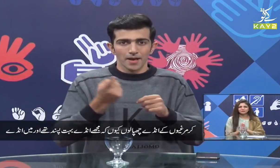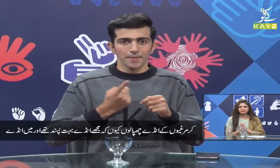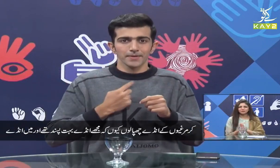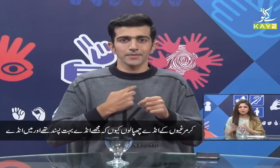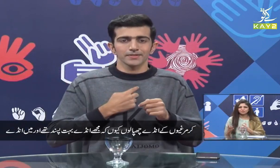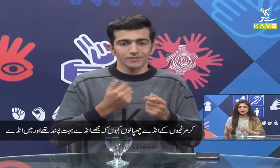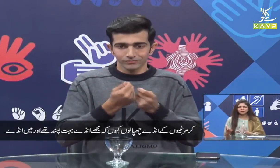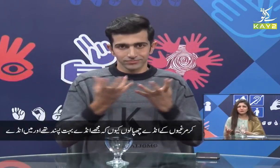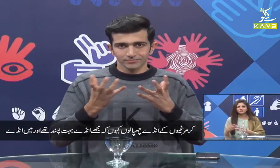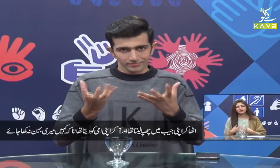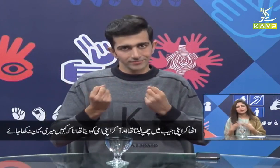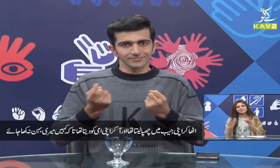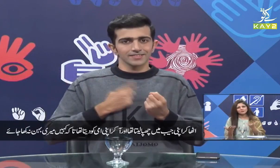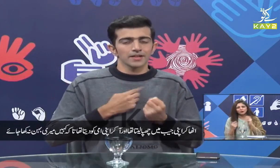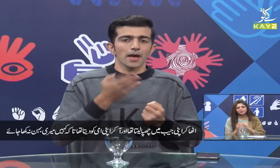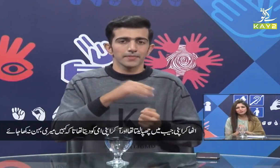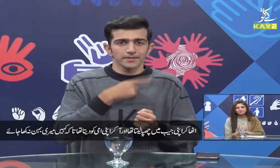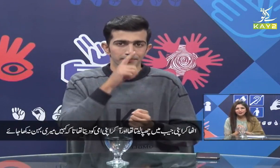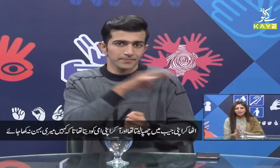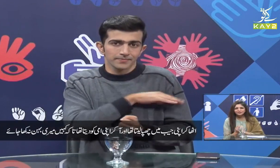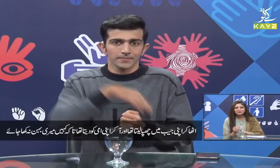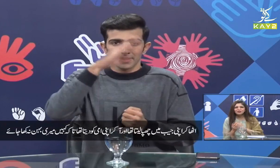थे। और मैं अंडे उठा के ना अपनी पॉकेट में डाल लेता और आके